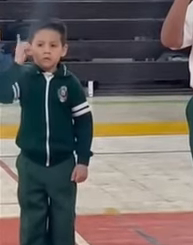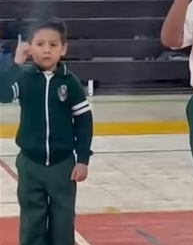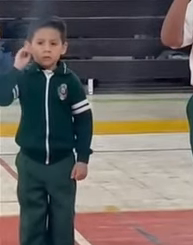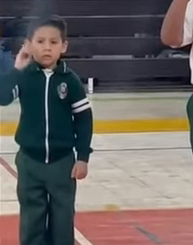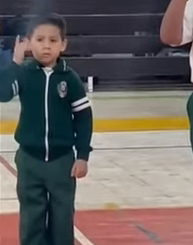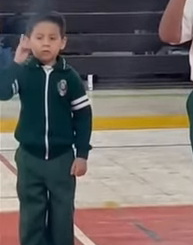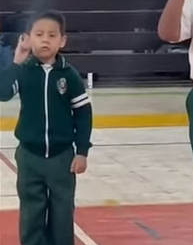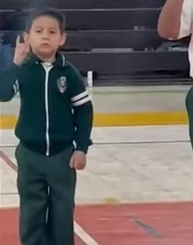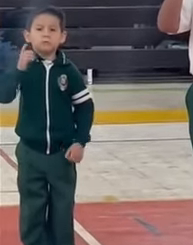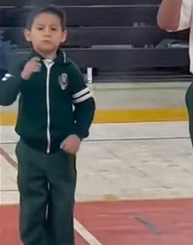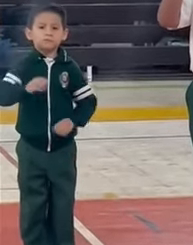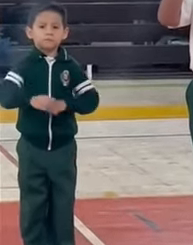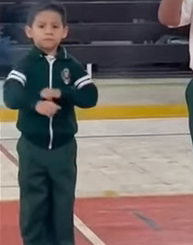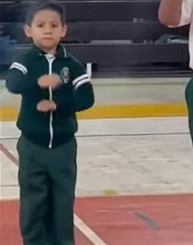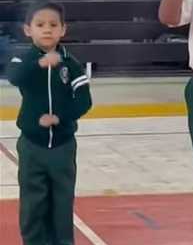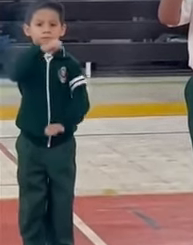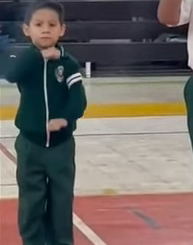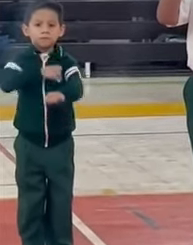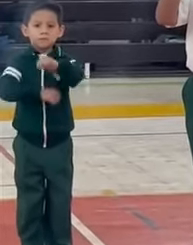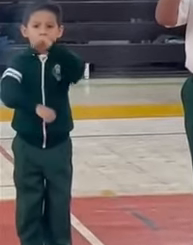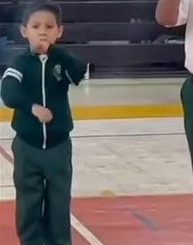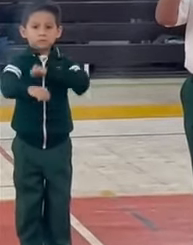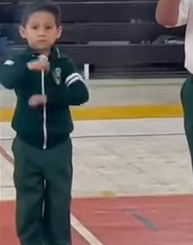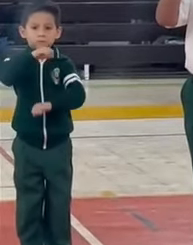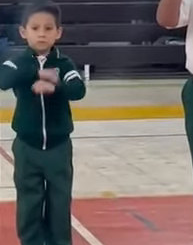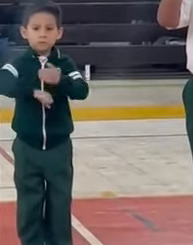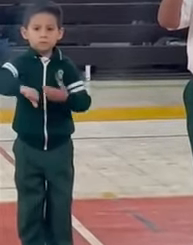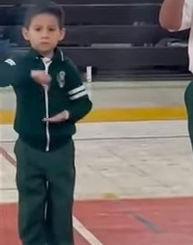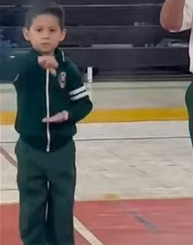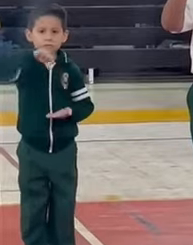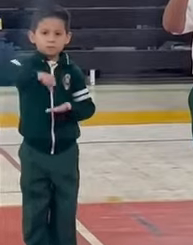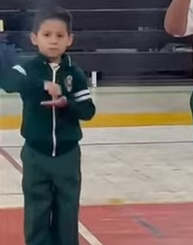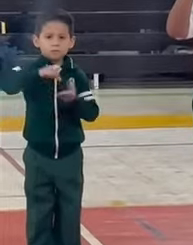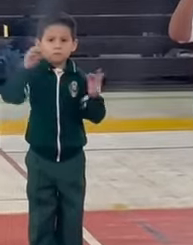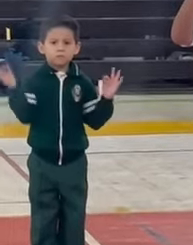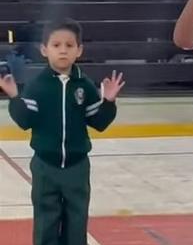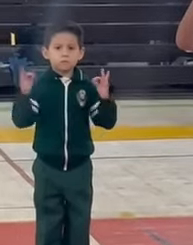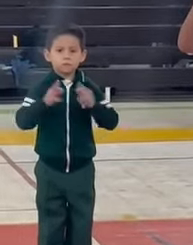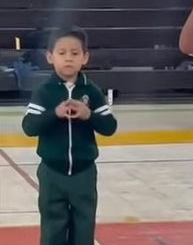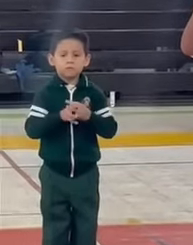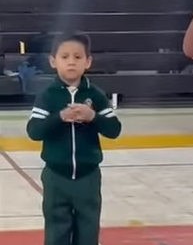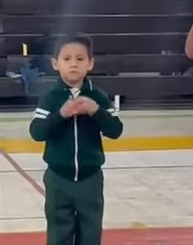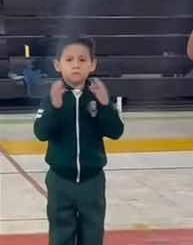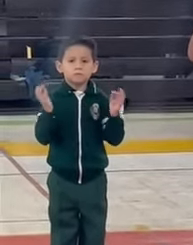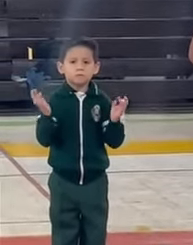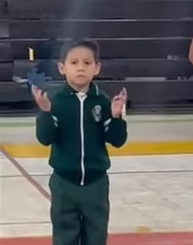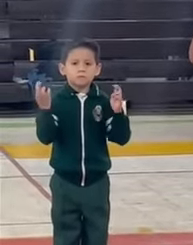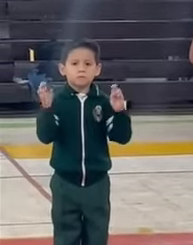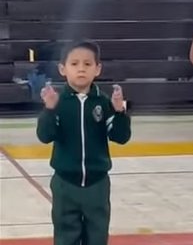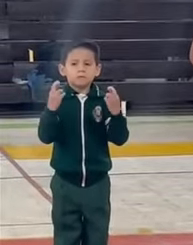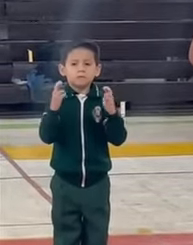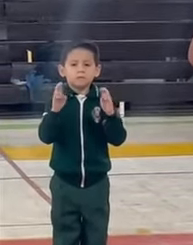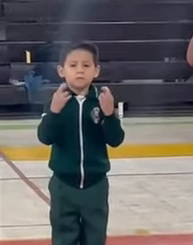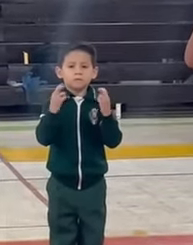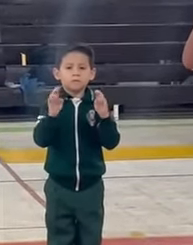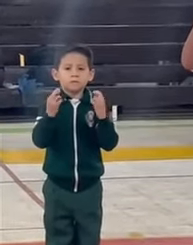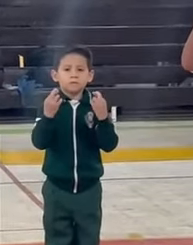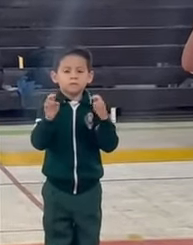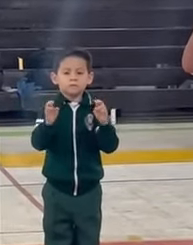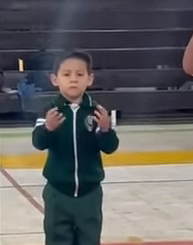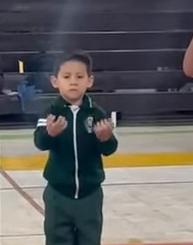y retienta en sus centros la tierra al